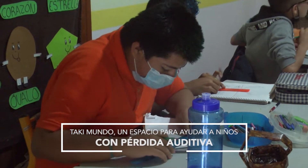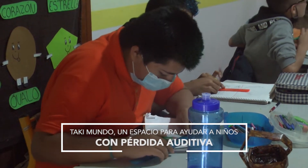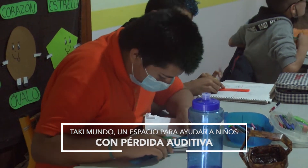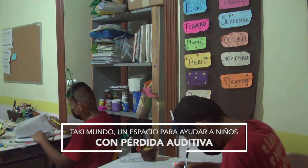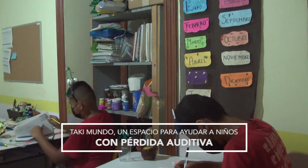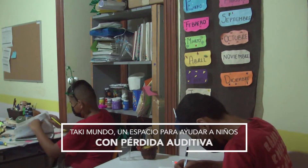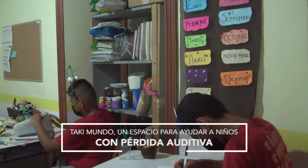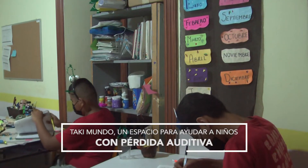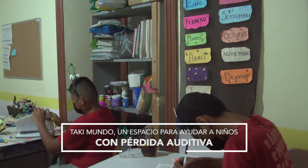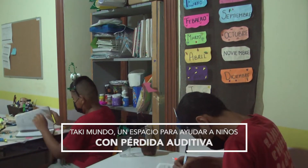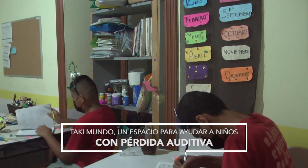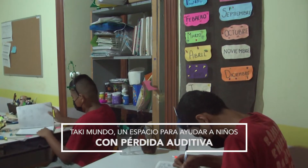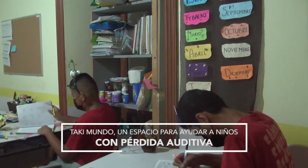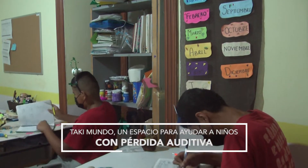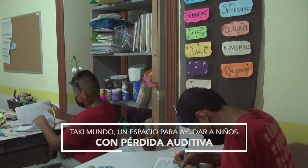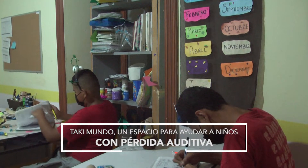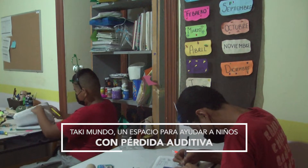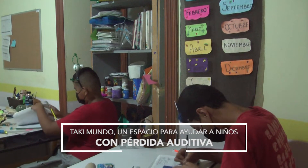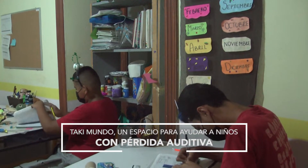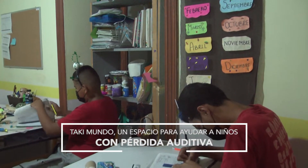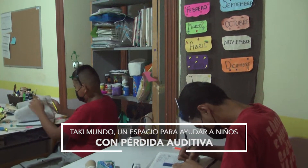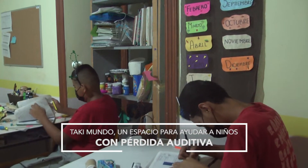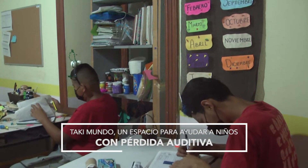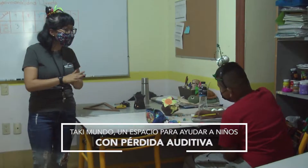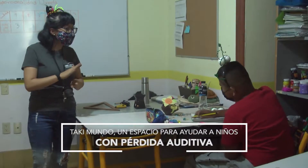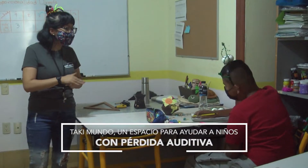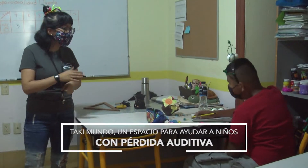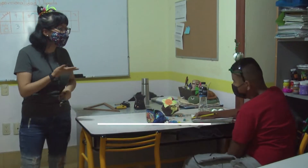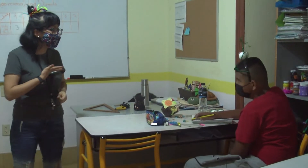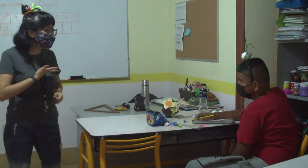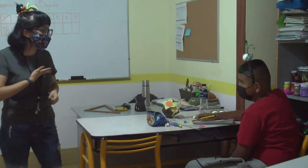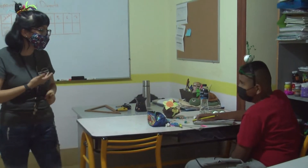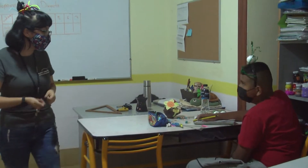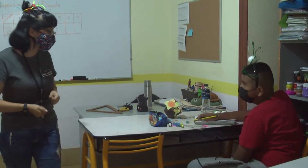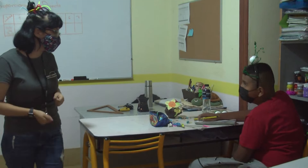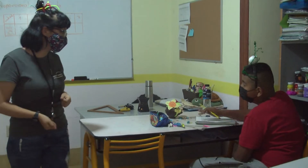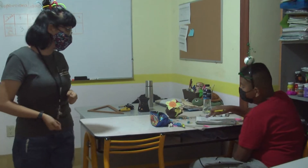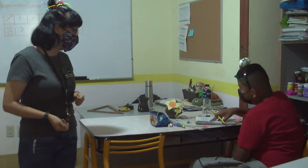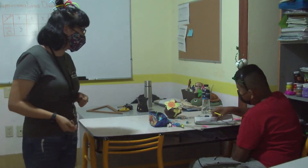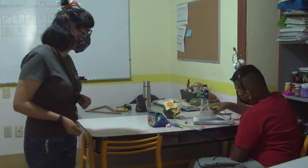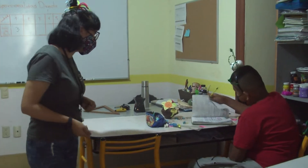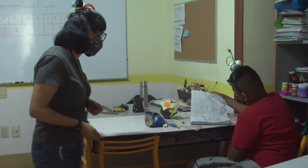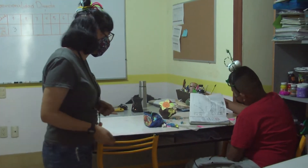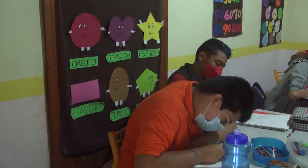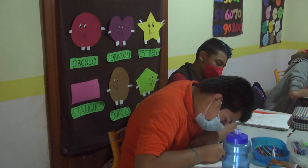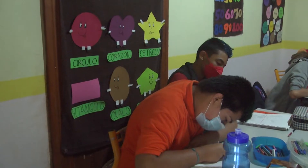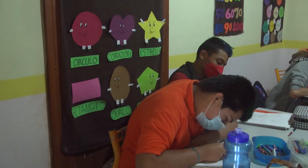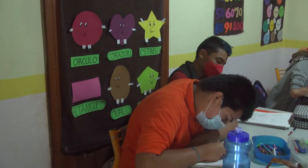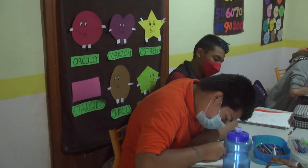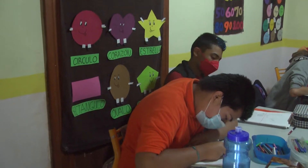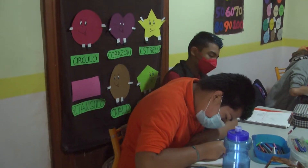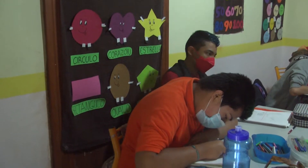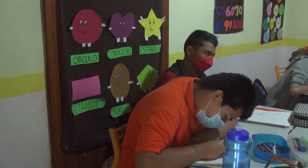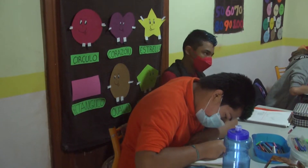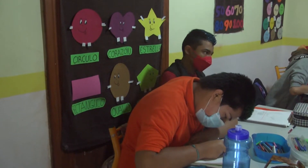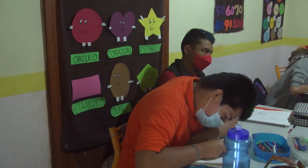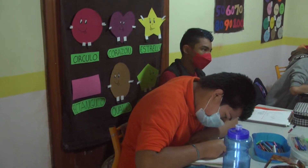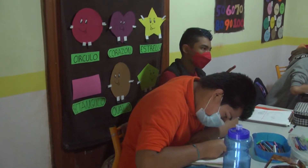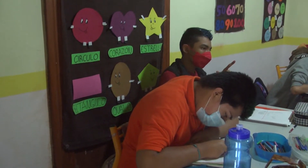ayudan a desarrollar habilidades para integrarse al ámbito laboral y social. Taqui significa niño en purépecha. La institución está situada en el